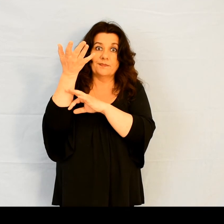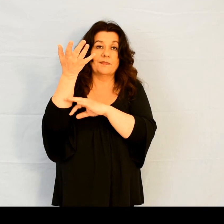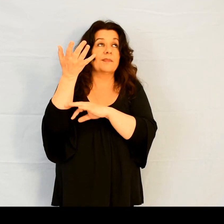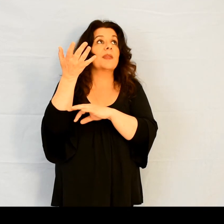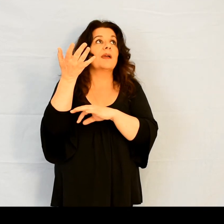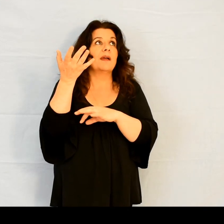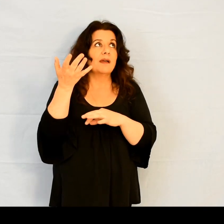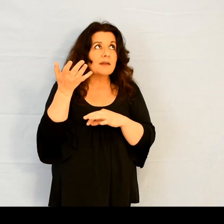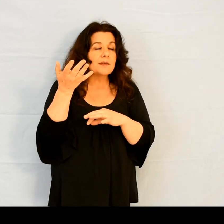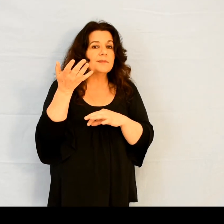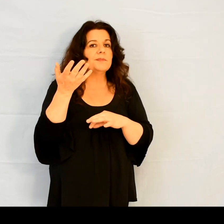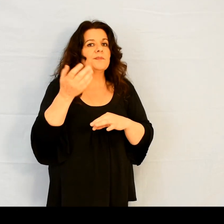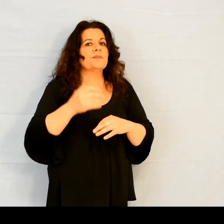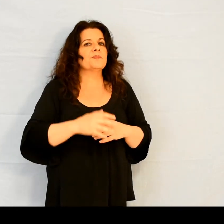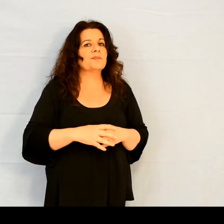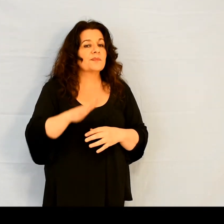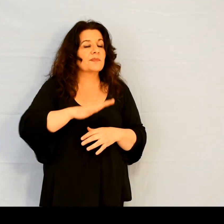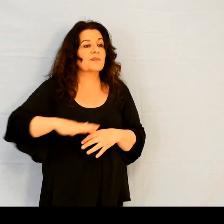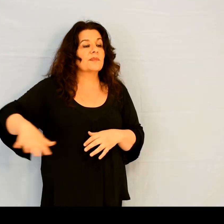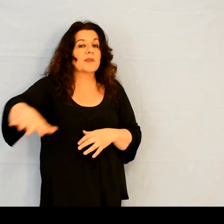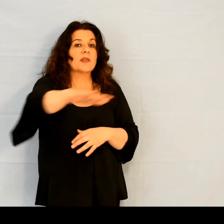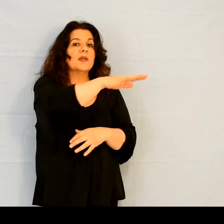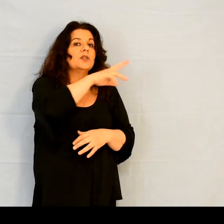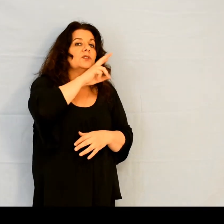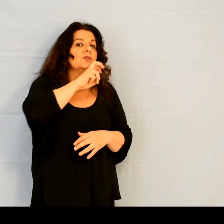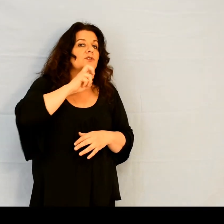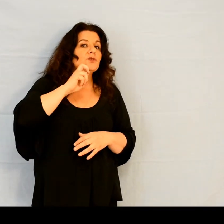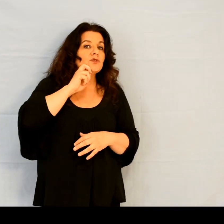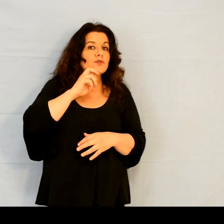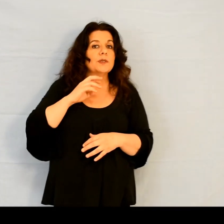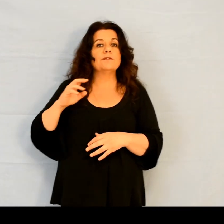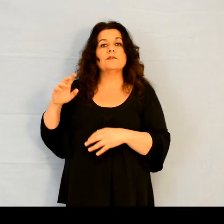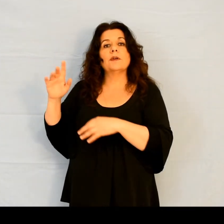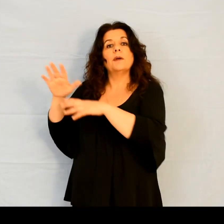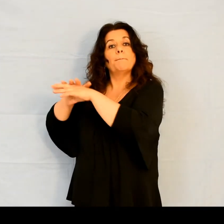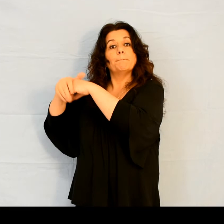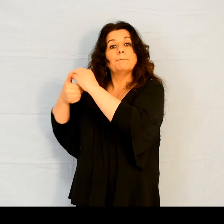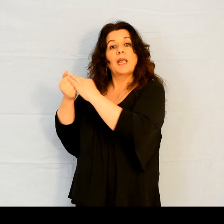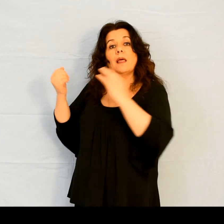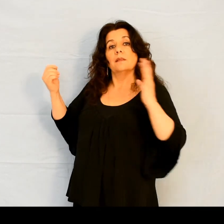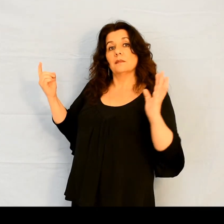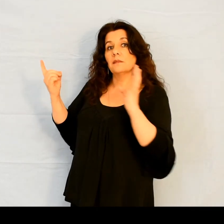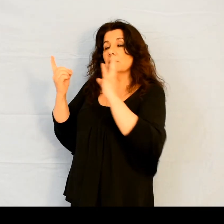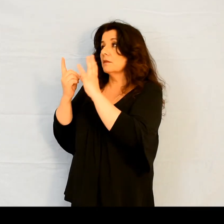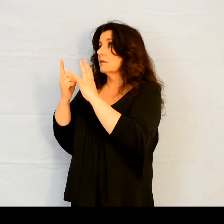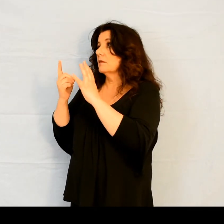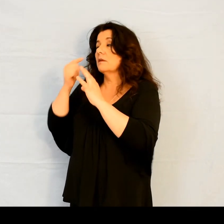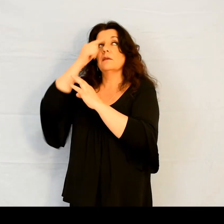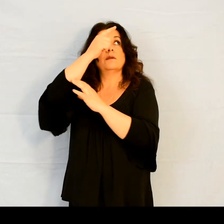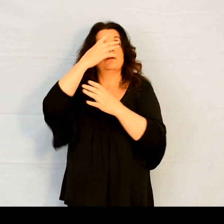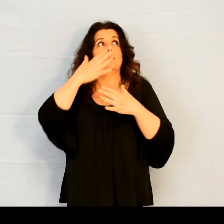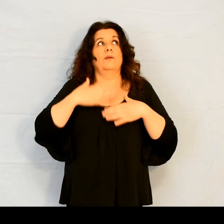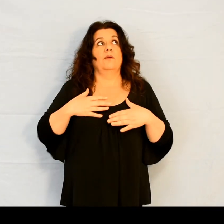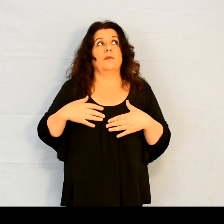Ainsi, les Juifs demandèrent à Pilate qu'on enlève le corps après leur avoir brisé les jambes.